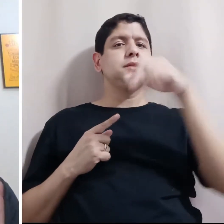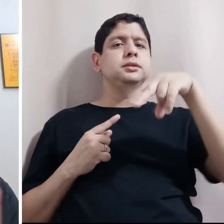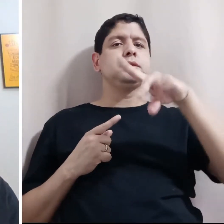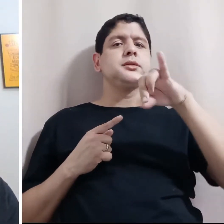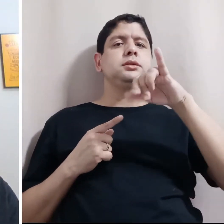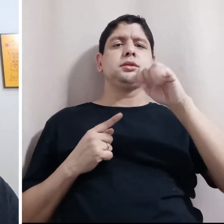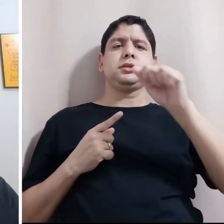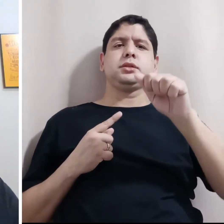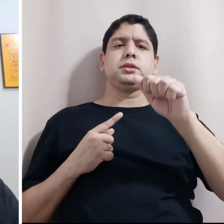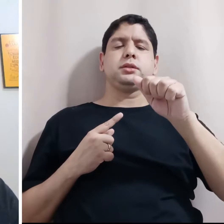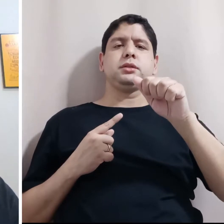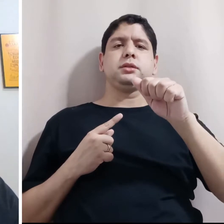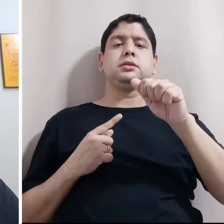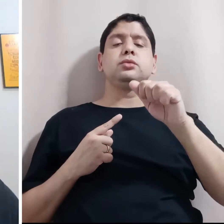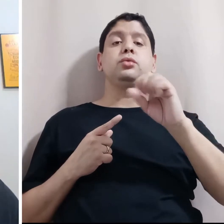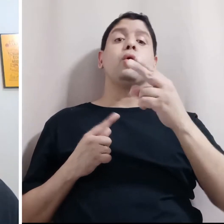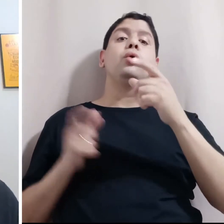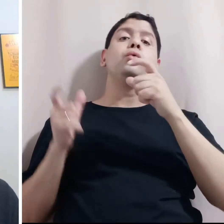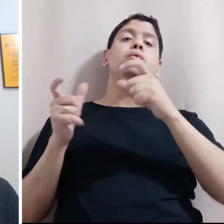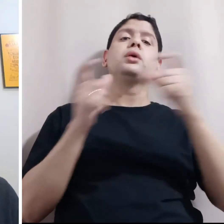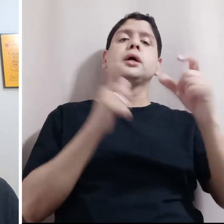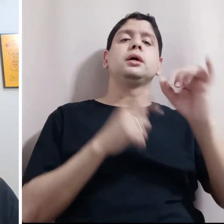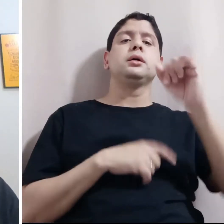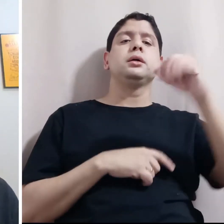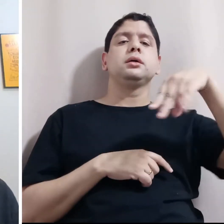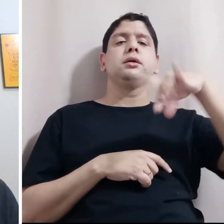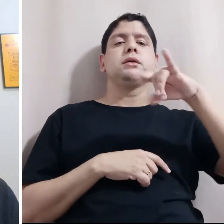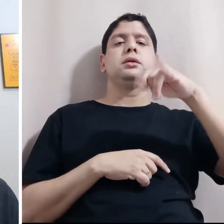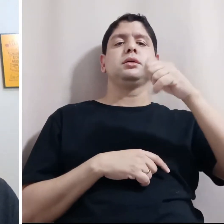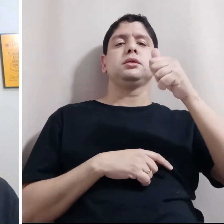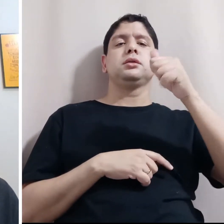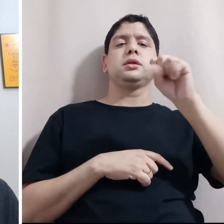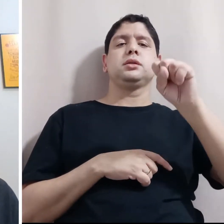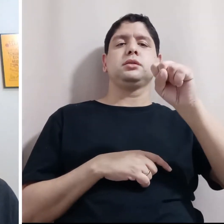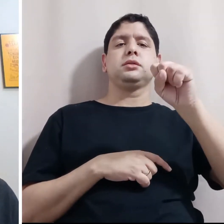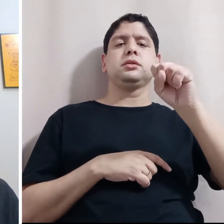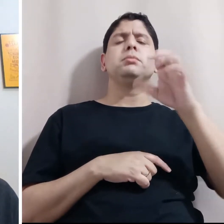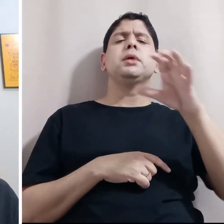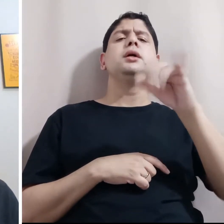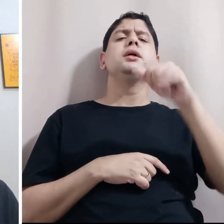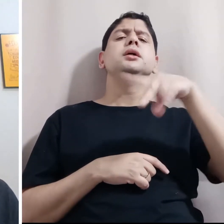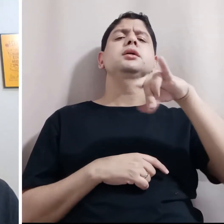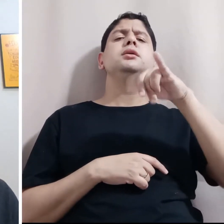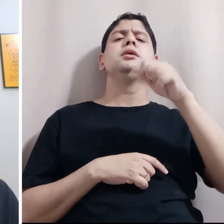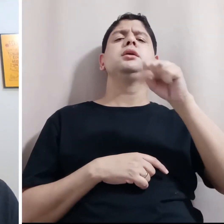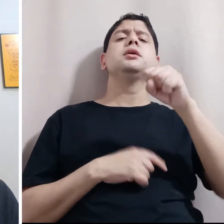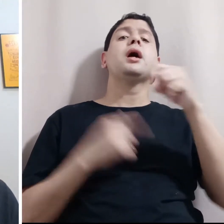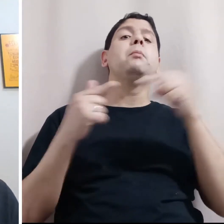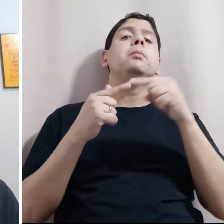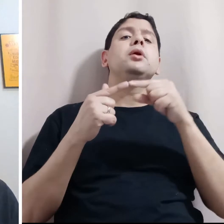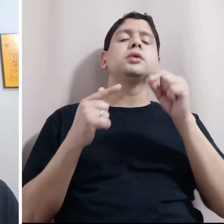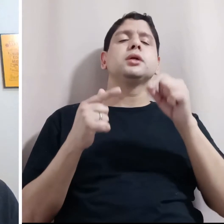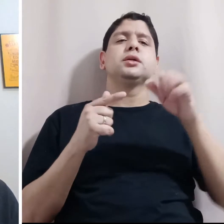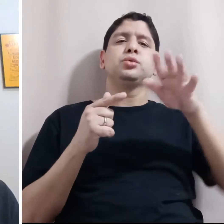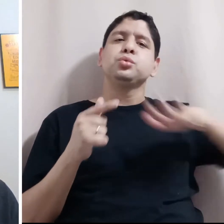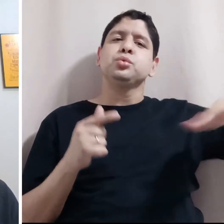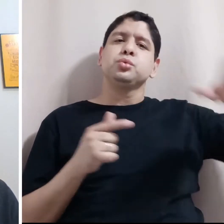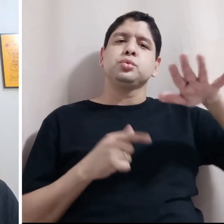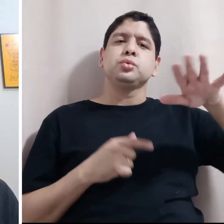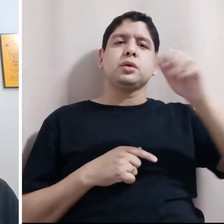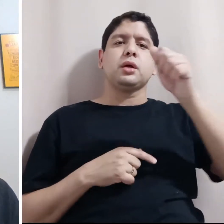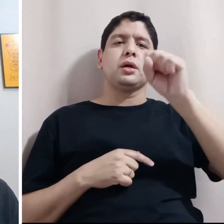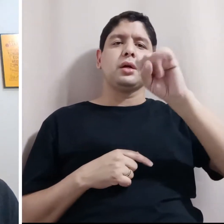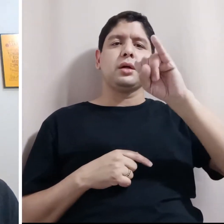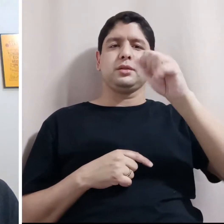às chamadas Índias. Né? O que eram as Índias para os europeus lá naquela época? Né? As Índias seriam o continente